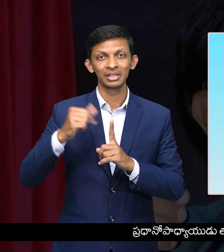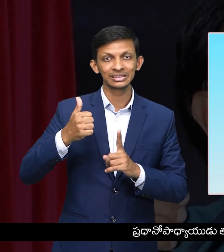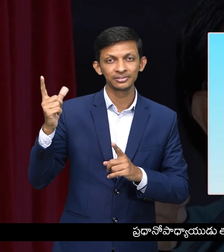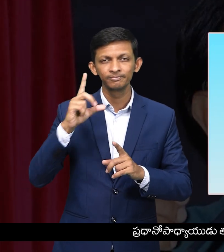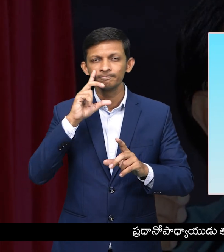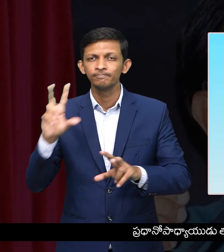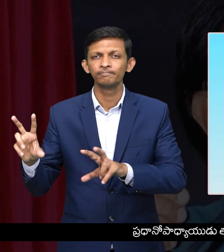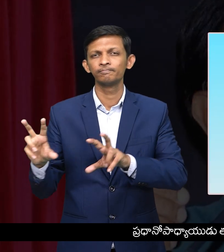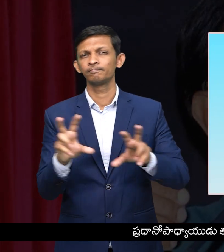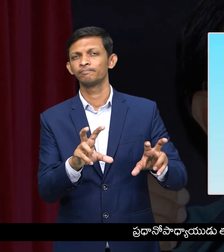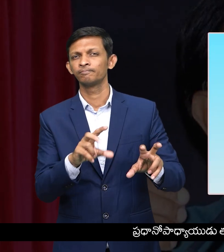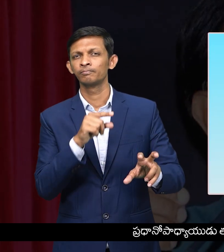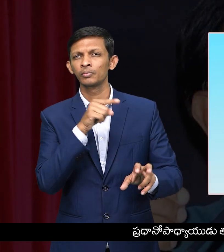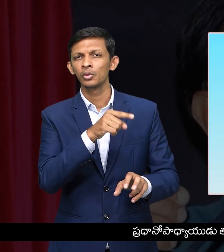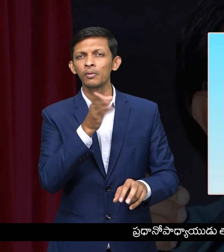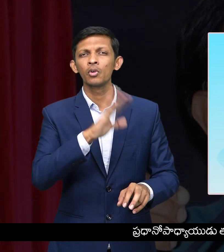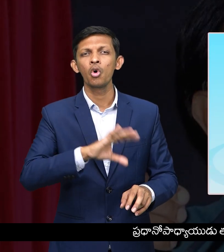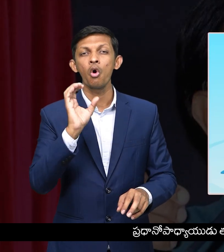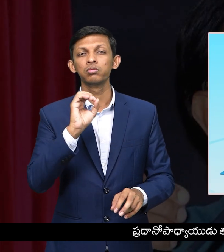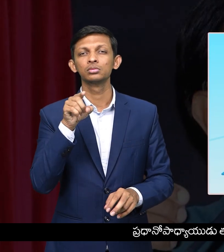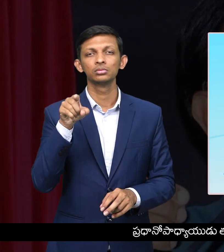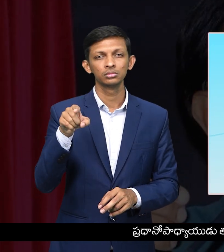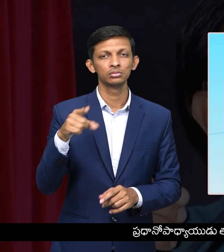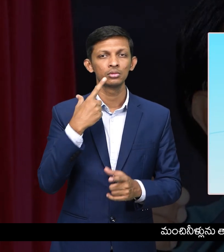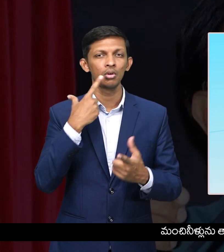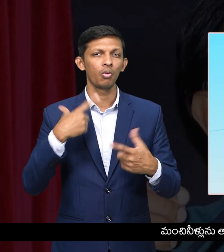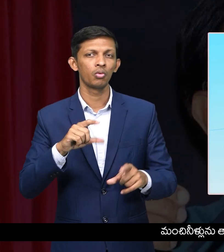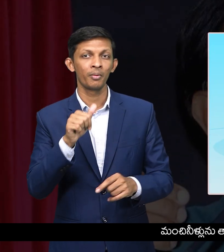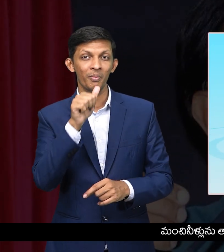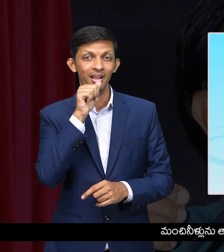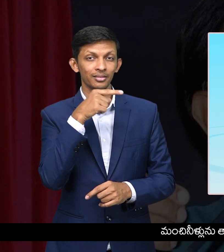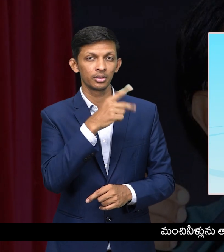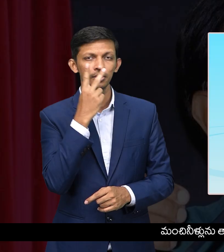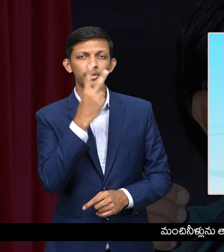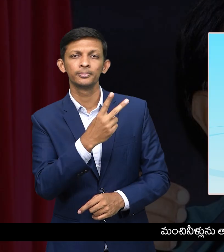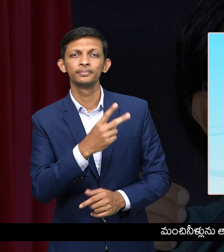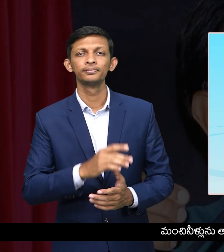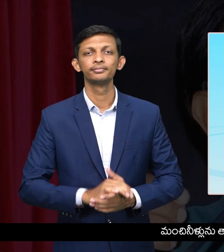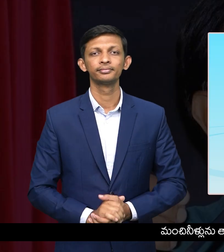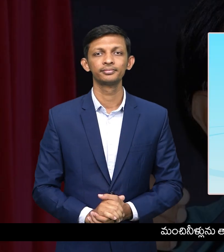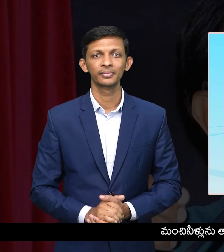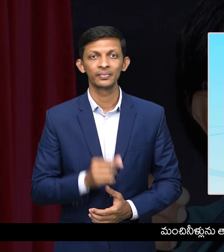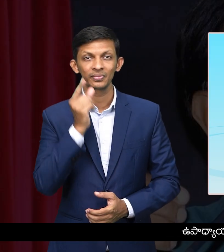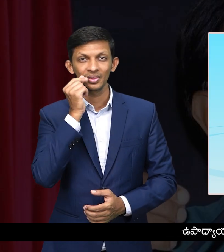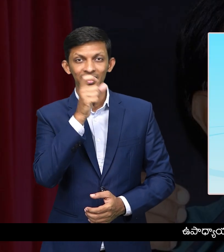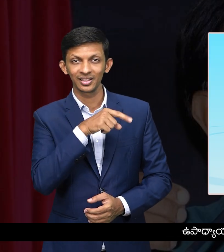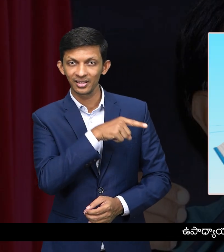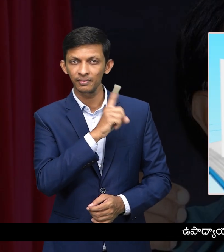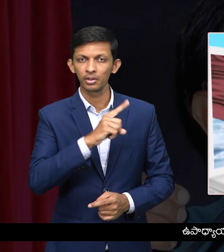ప్రధాన ఉపాధ్యాయుడు తన కార్యాలయం నుంచి గమనిస్తూ ఉన్నారు. మంచినీళ్లను తాగేందుకు కూడా అనుమతించలేదు. ఉపాధ్యాయులు